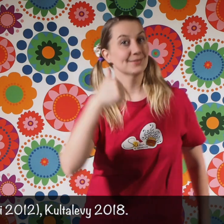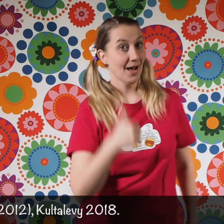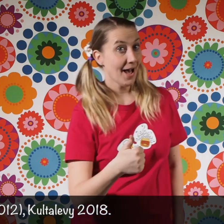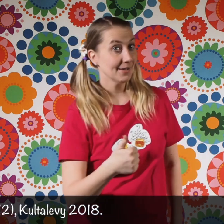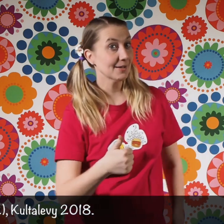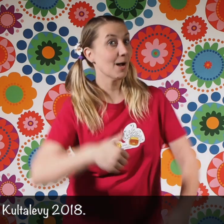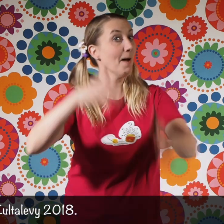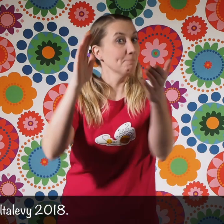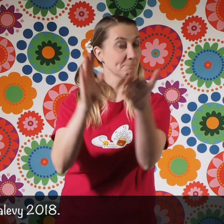taika,